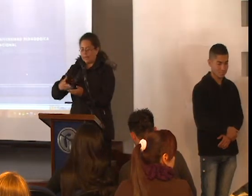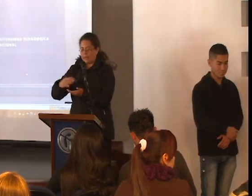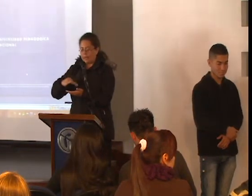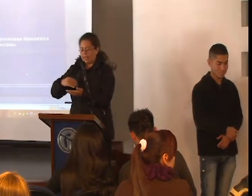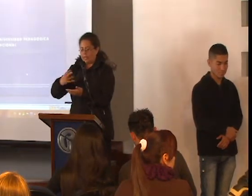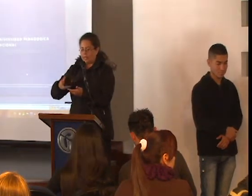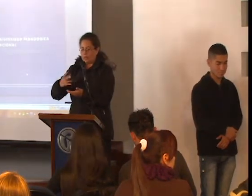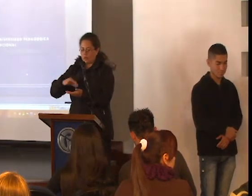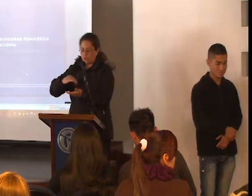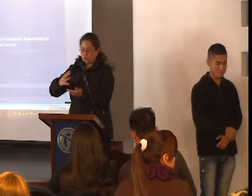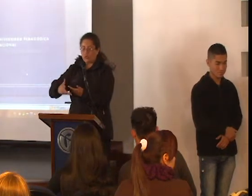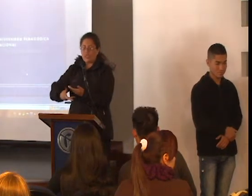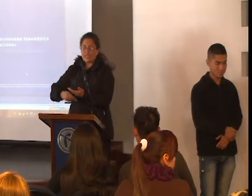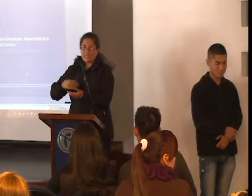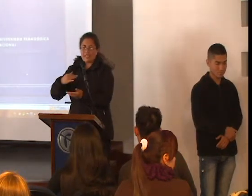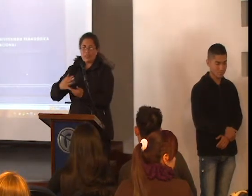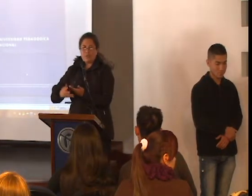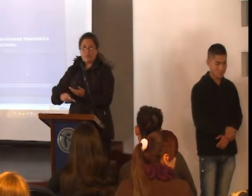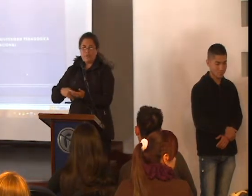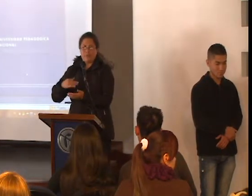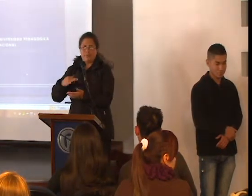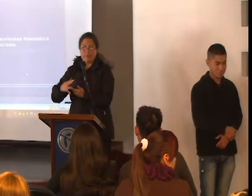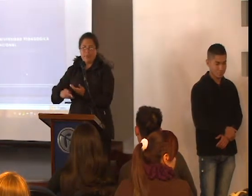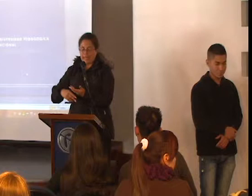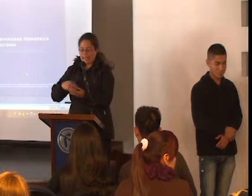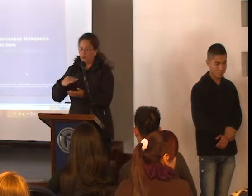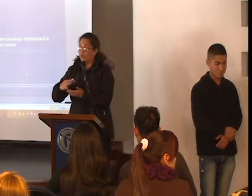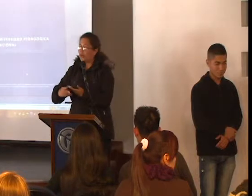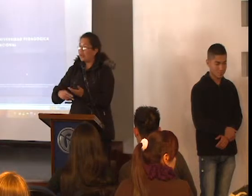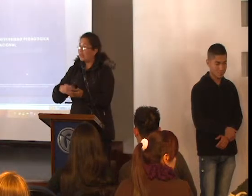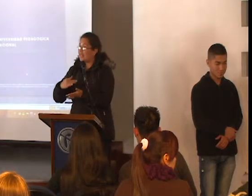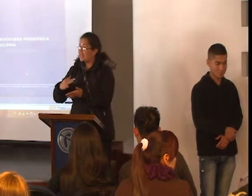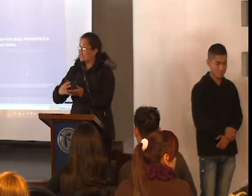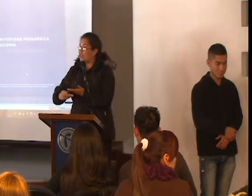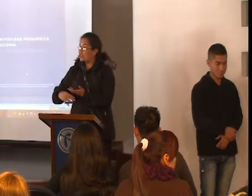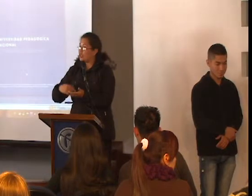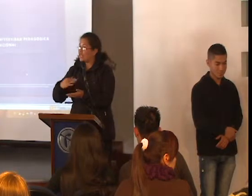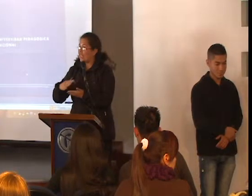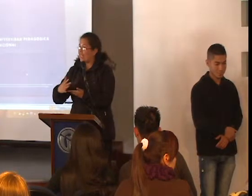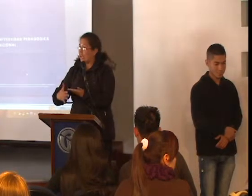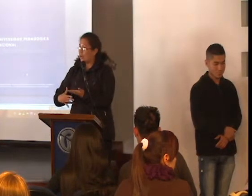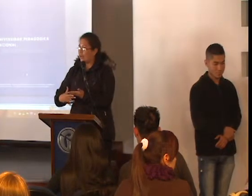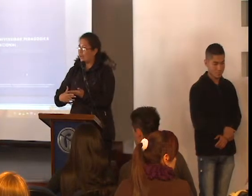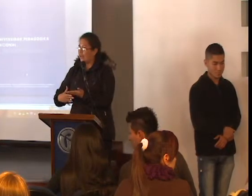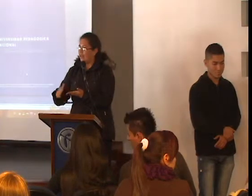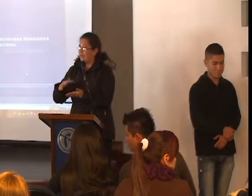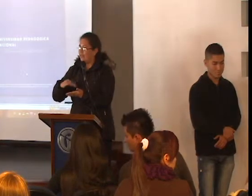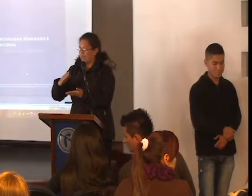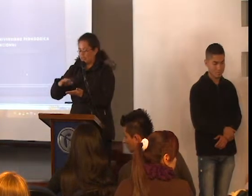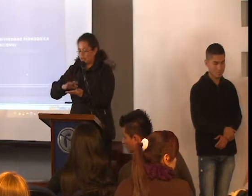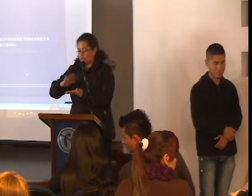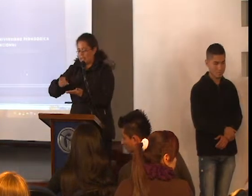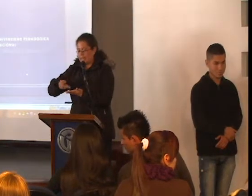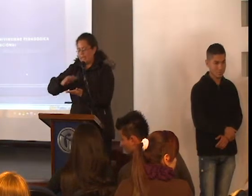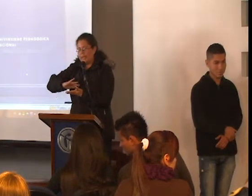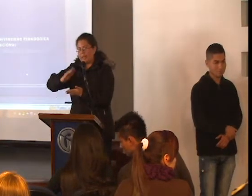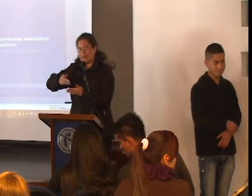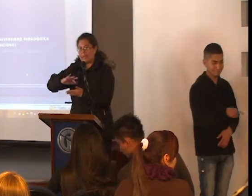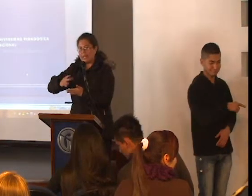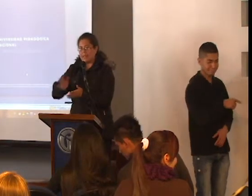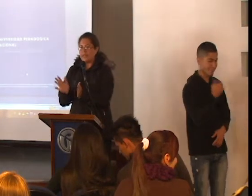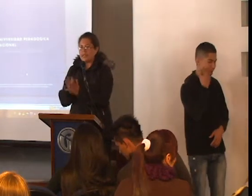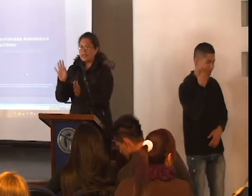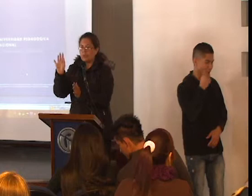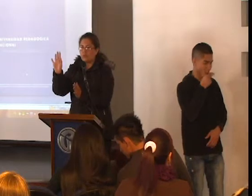ella empezó a cargar su tablerito, sus fichitas de ayuda, para mirar cómo decirle a los niños que quería jugar. Entonces